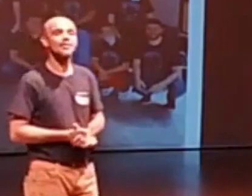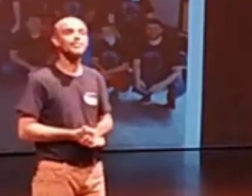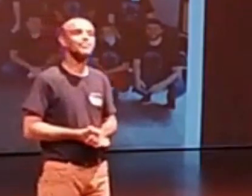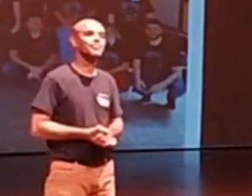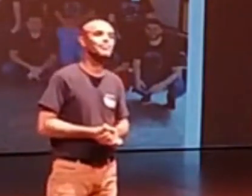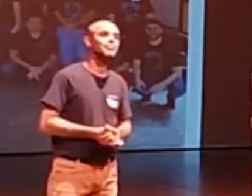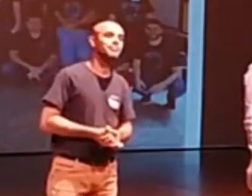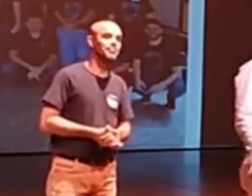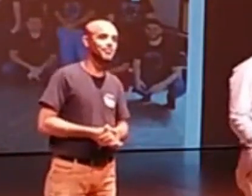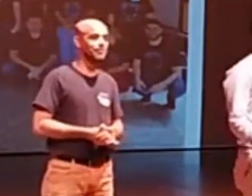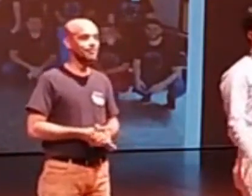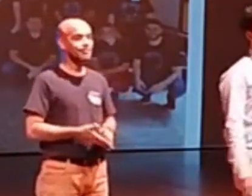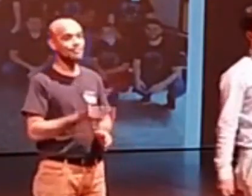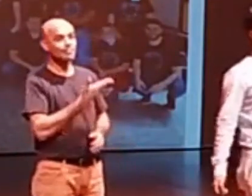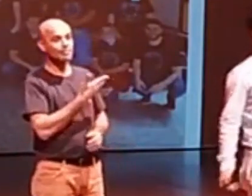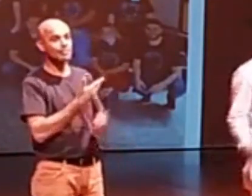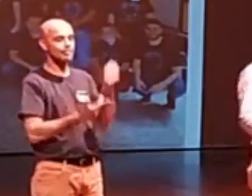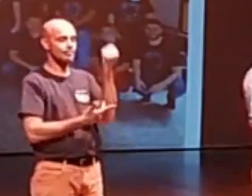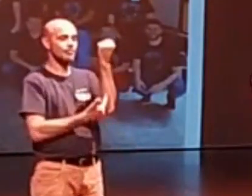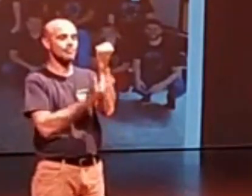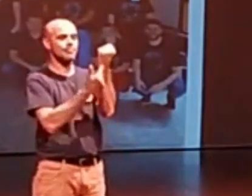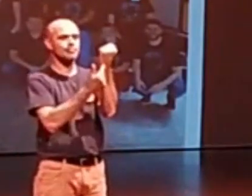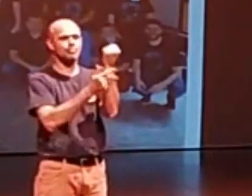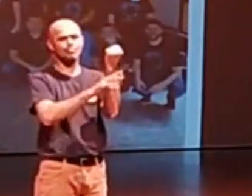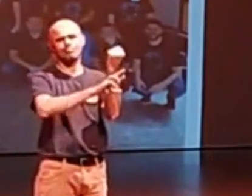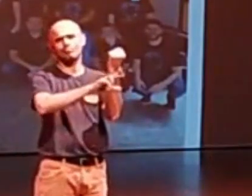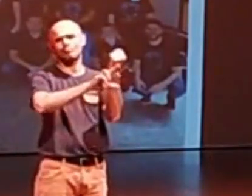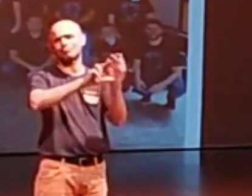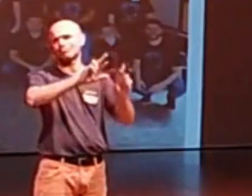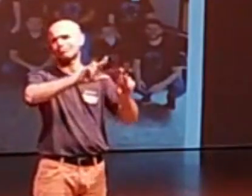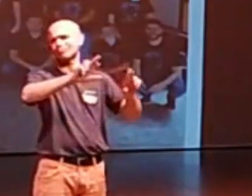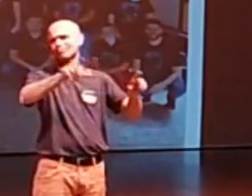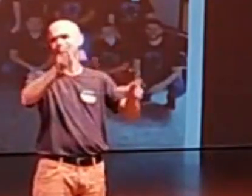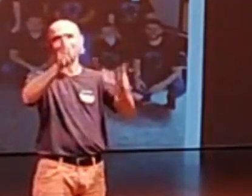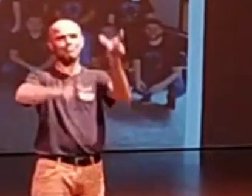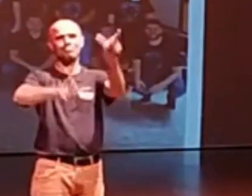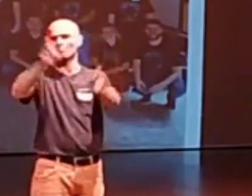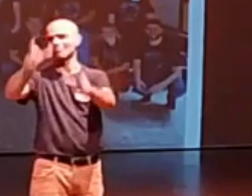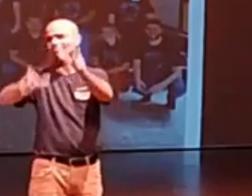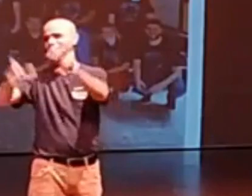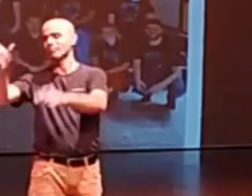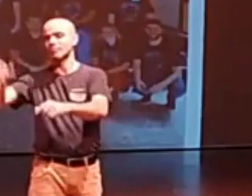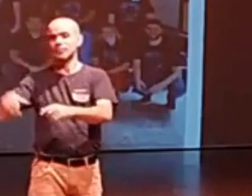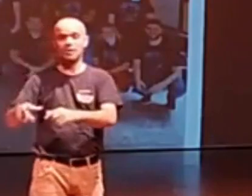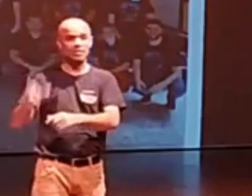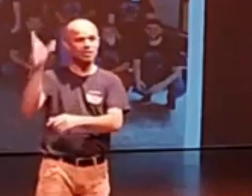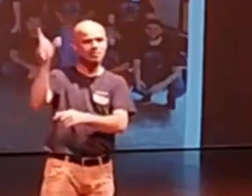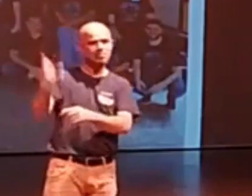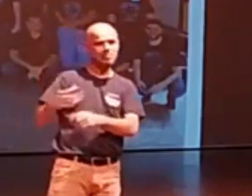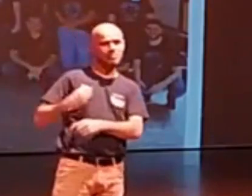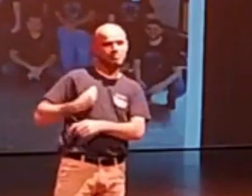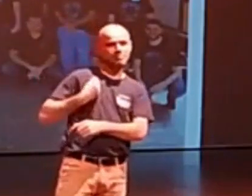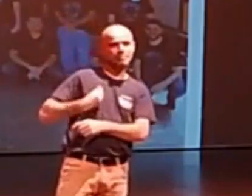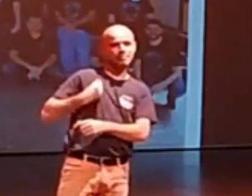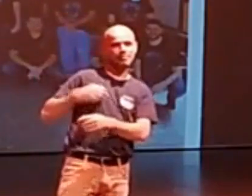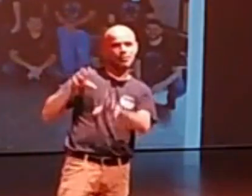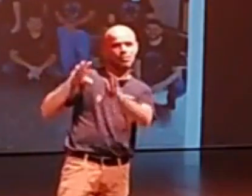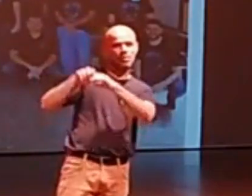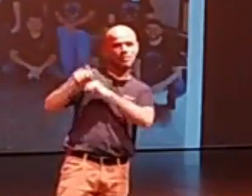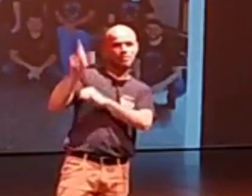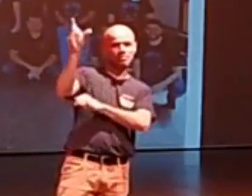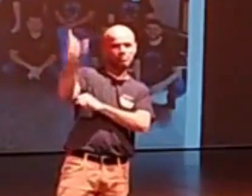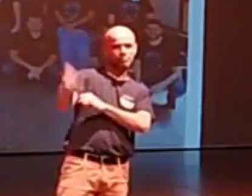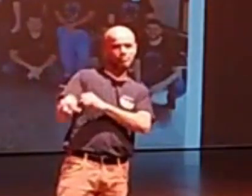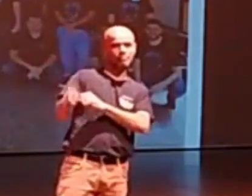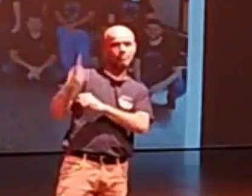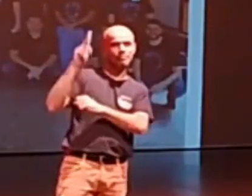Então, assim, cirurgião existem vários. Pesquisa o histórico do pessoal, pesquisa a formação. Isso